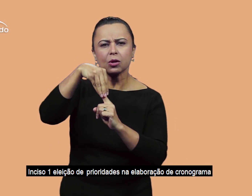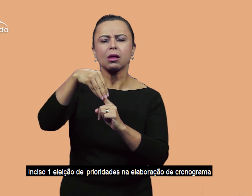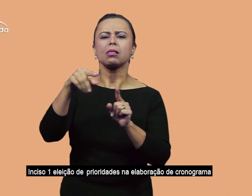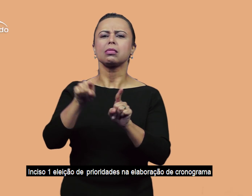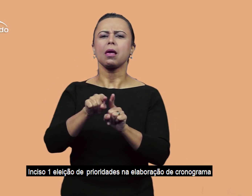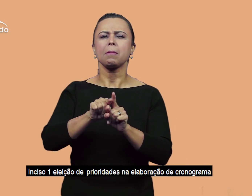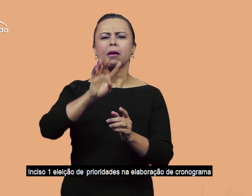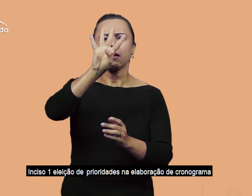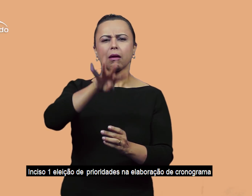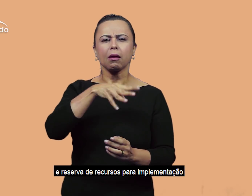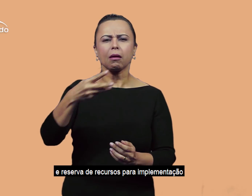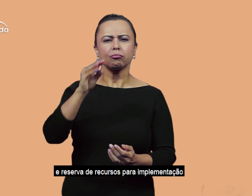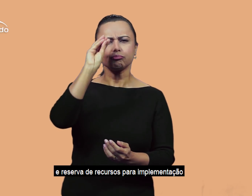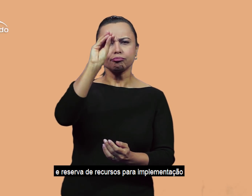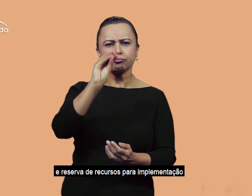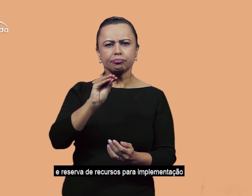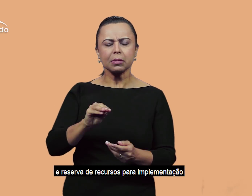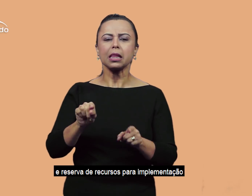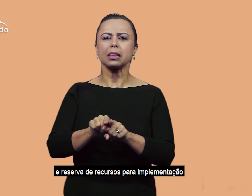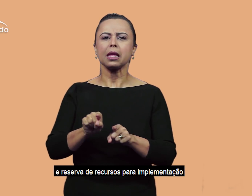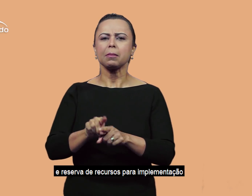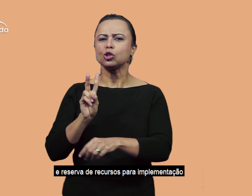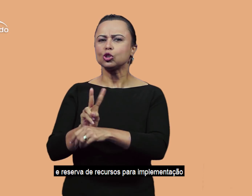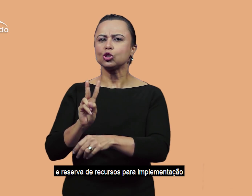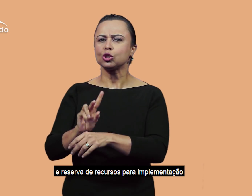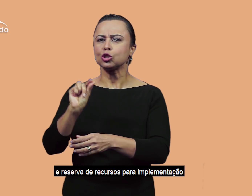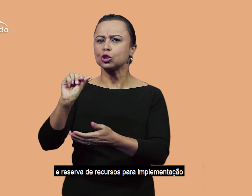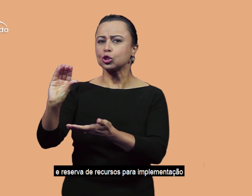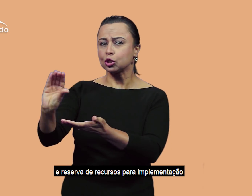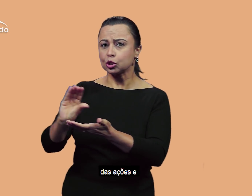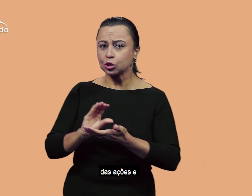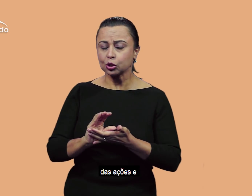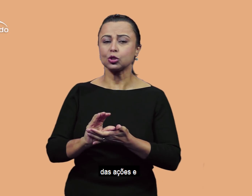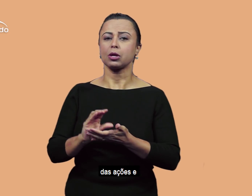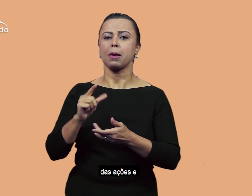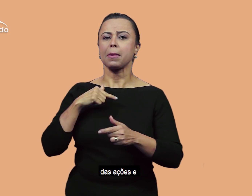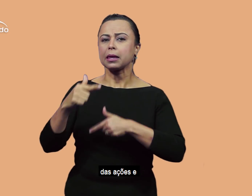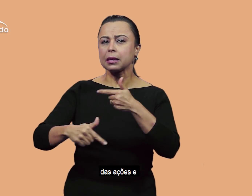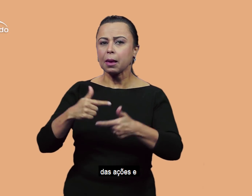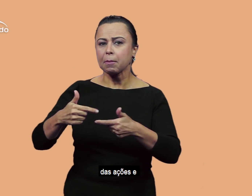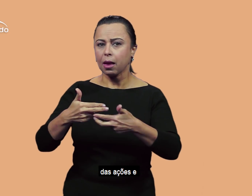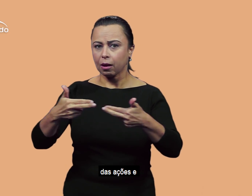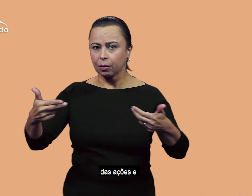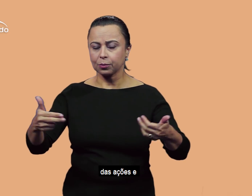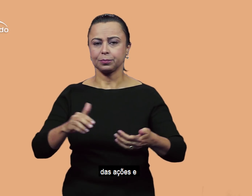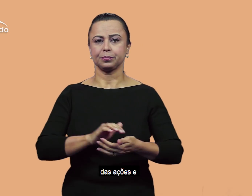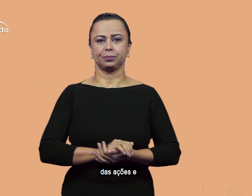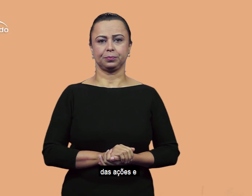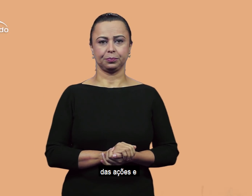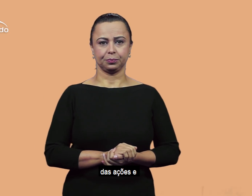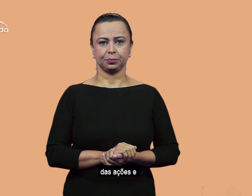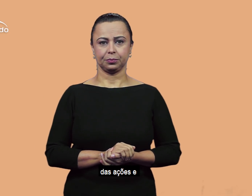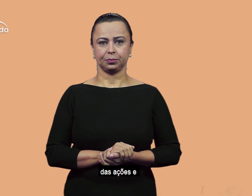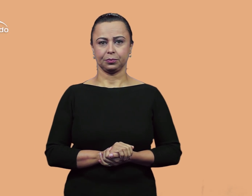cronograma e reserva de recursos para implementação das ações e inciso